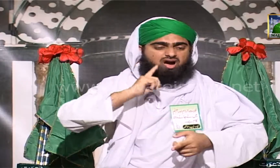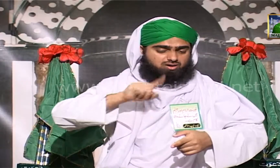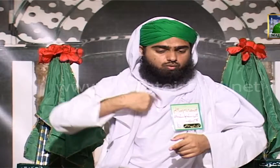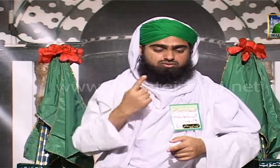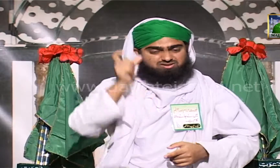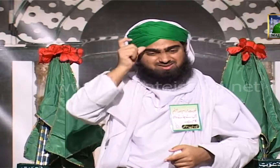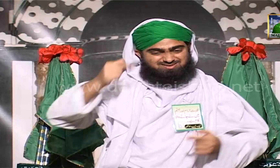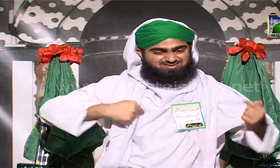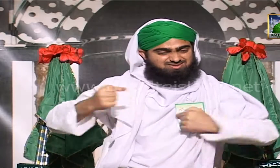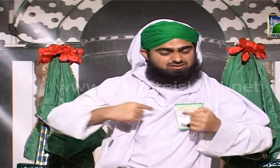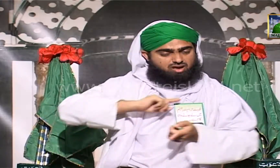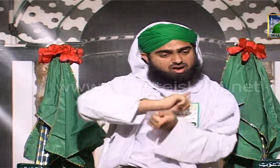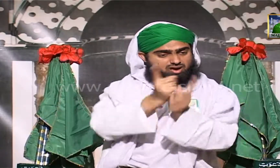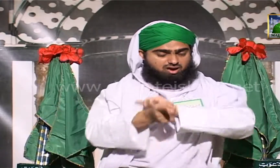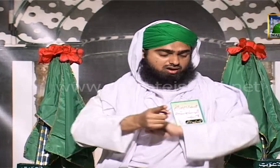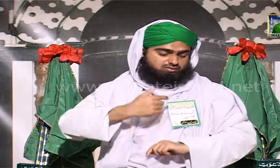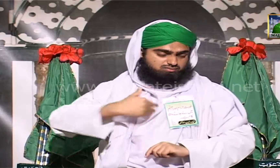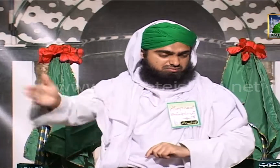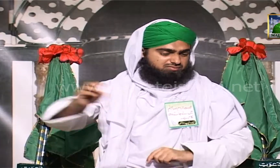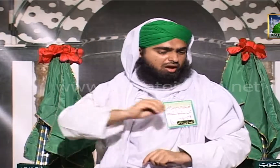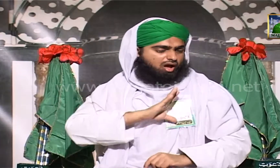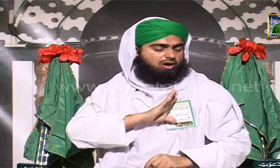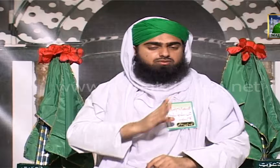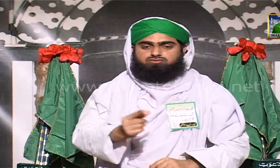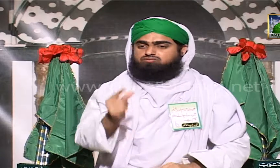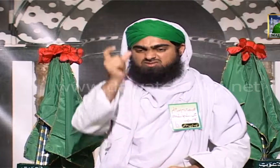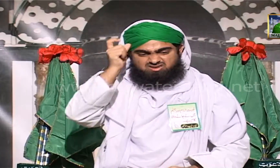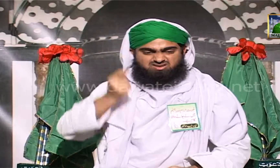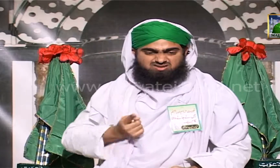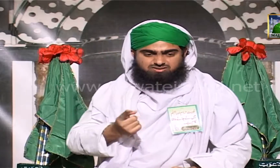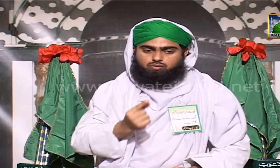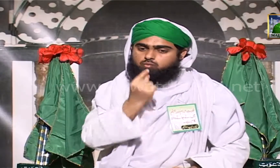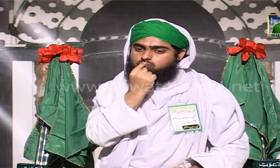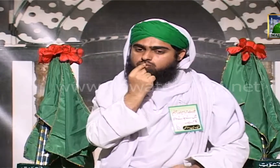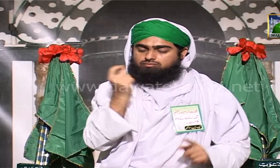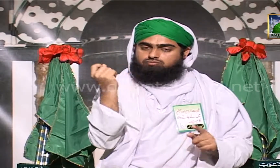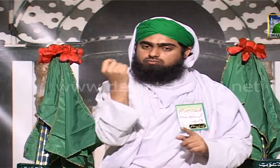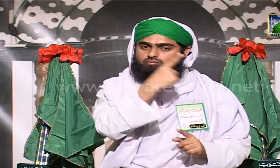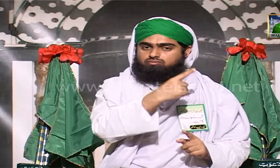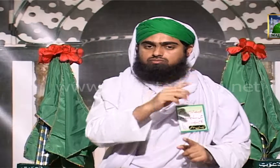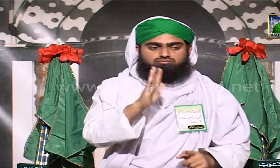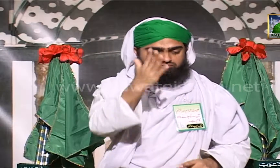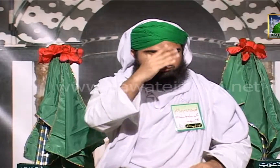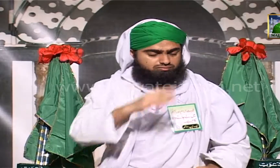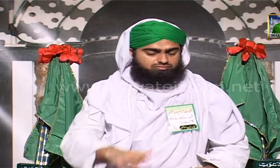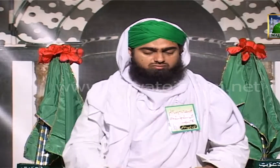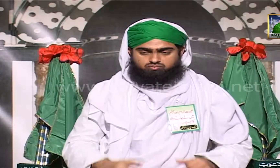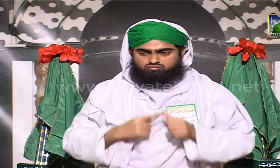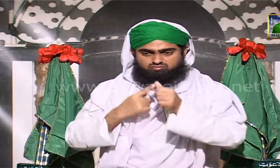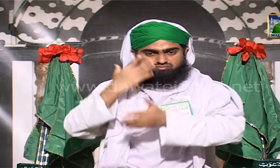ہے. نفس کہتا ہے رمضان کا روزہ مت رکھو, تو ضرور رکھنا. نفس جو کہے اس کی مخالفت. خیر یہ تو میں نے